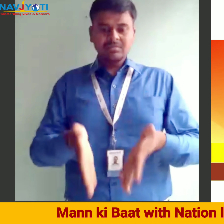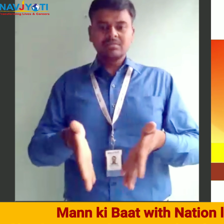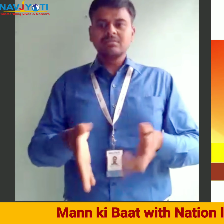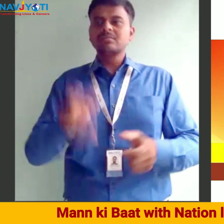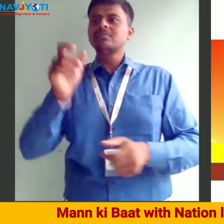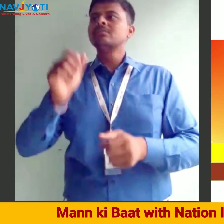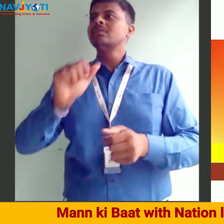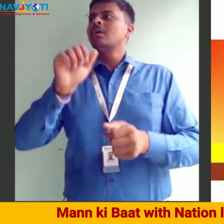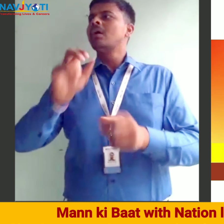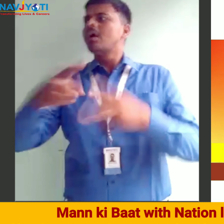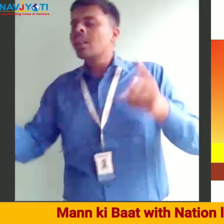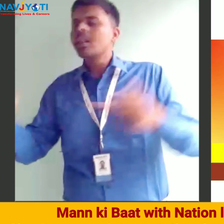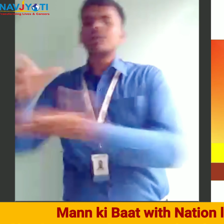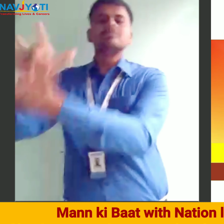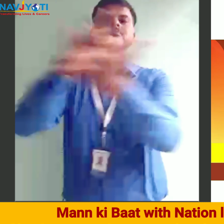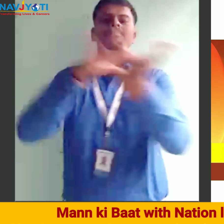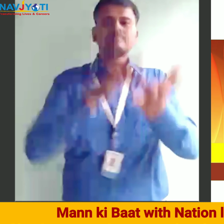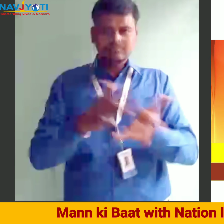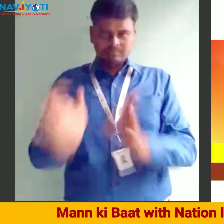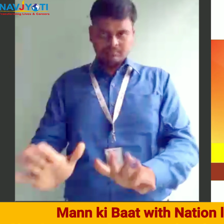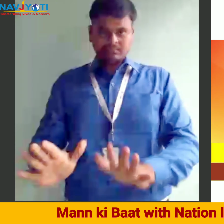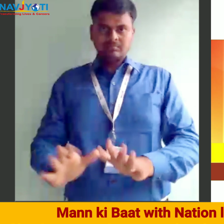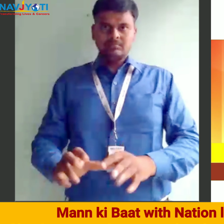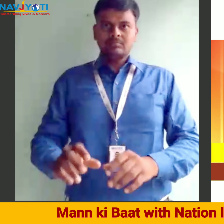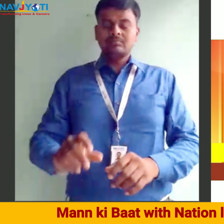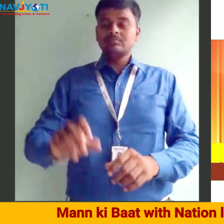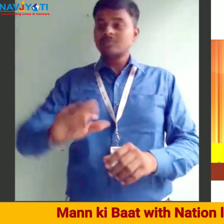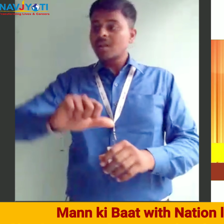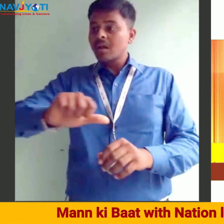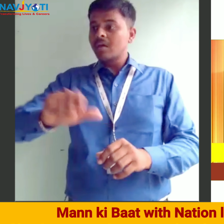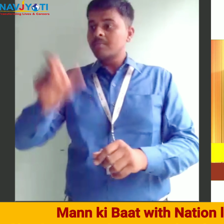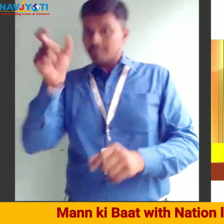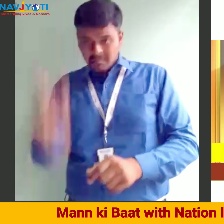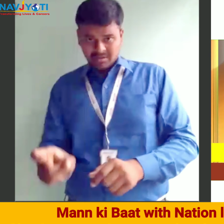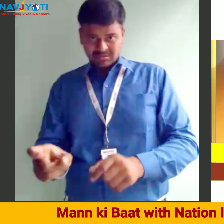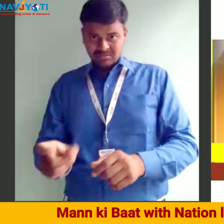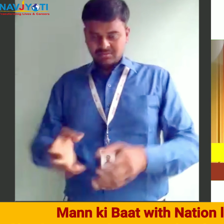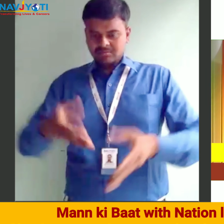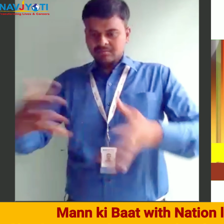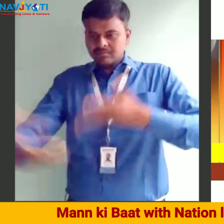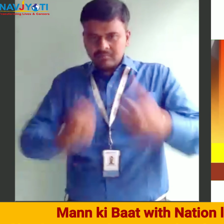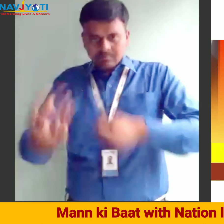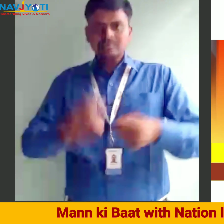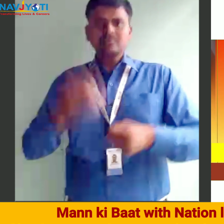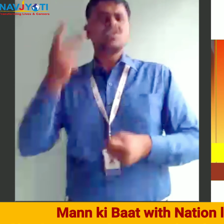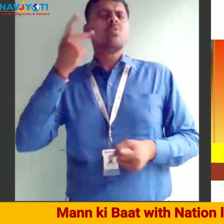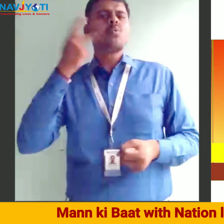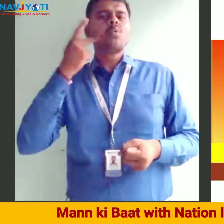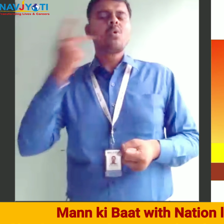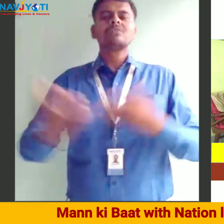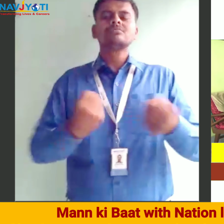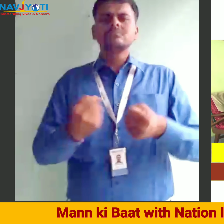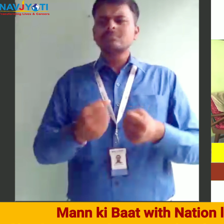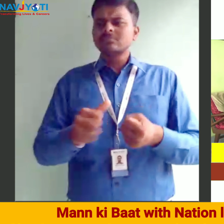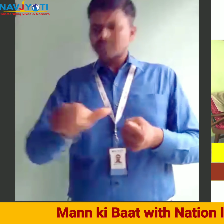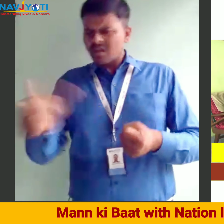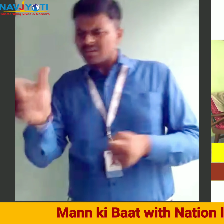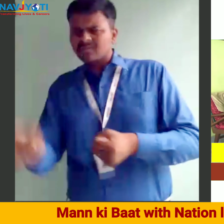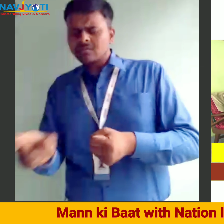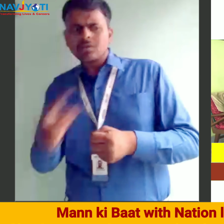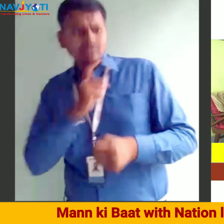एक जमाना था कि हमारे देश के कई ऐसे इलाके ऐसे होते थे कि वहां अगर कोई नागरिक फल खरीदता